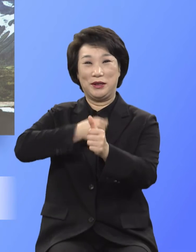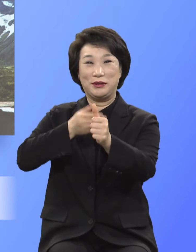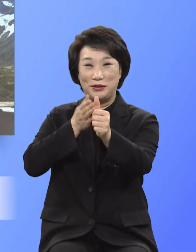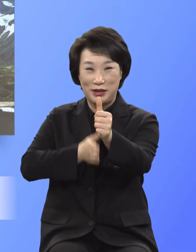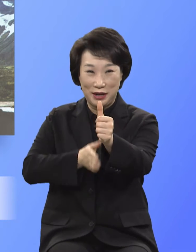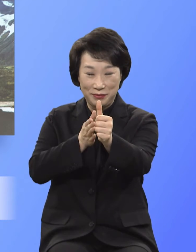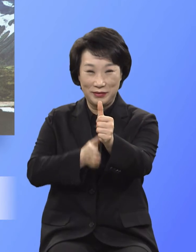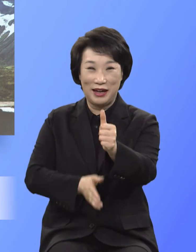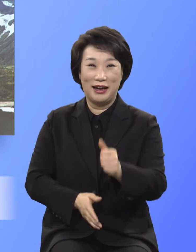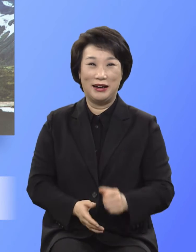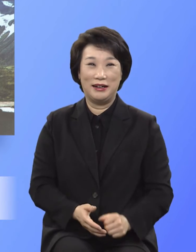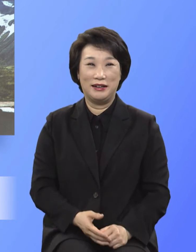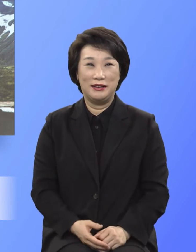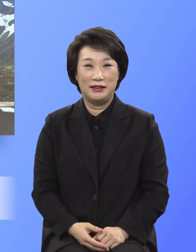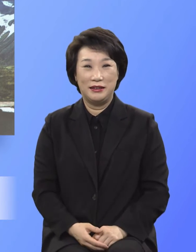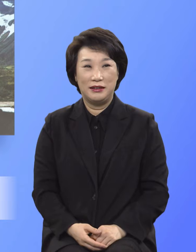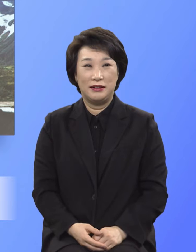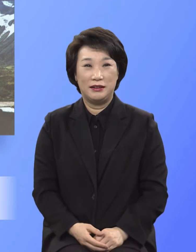이름으로 축원합니다.